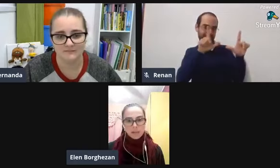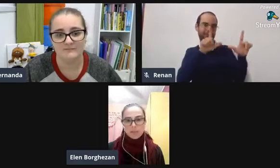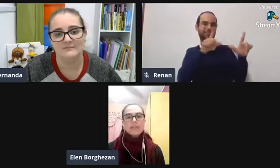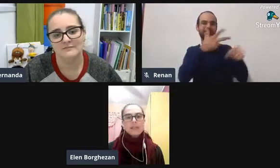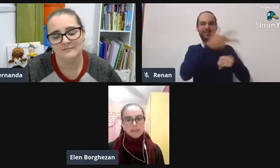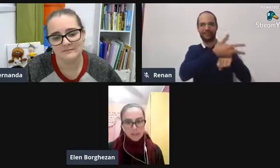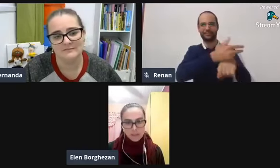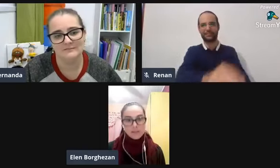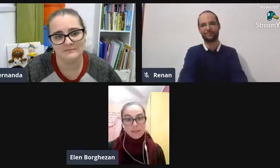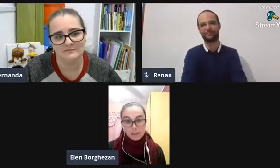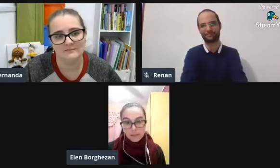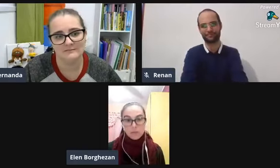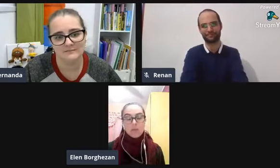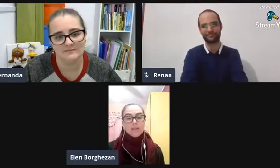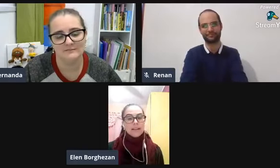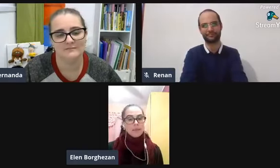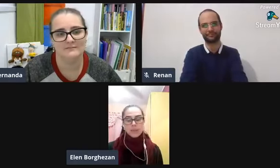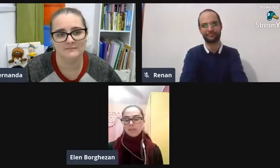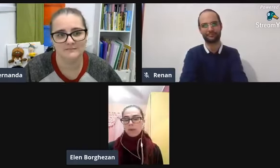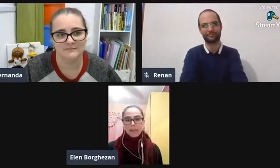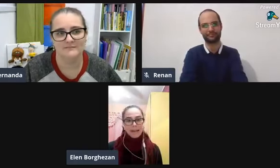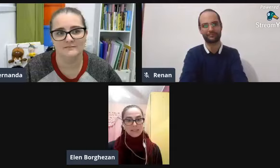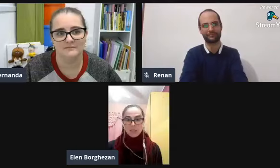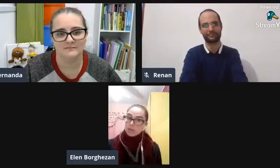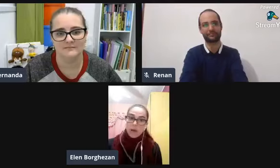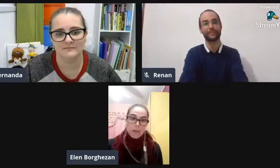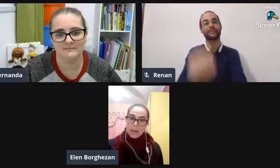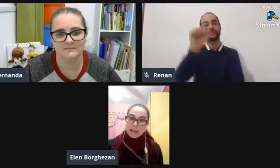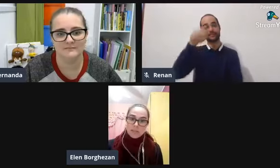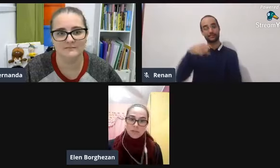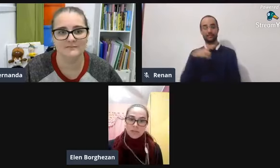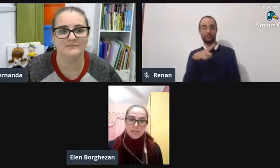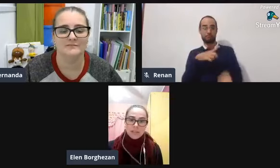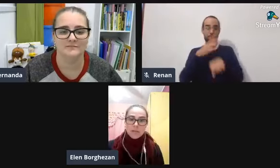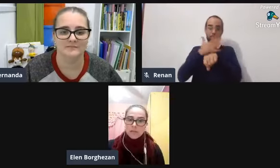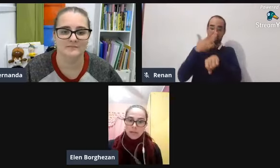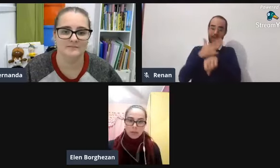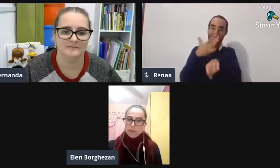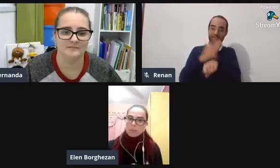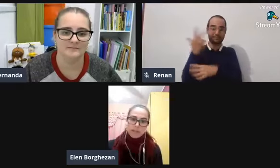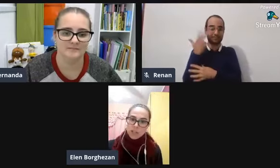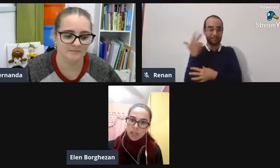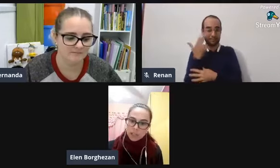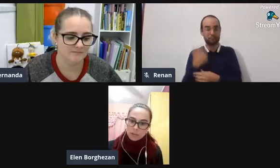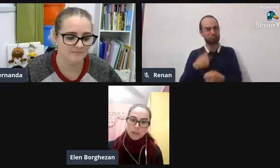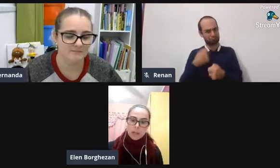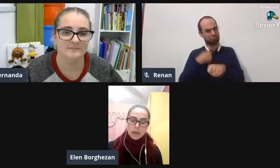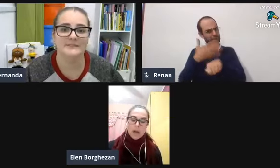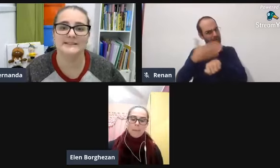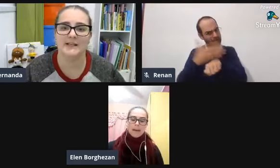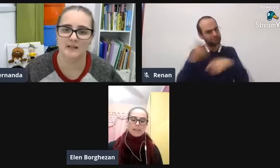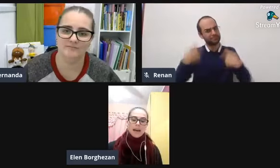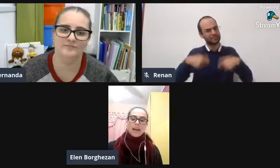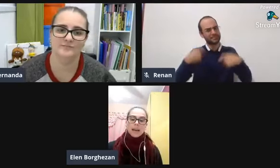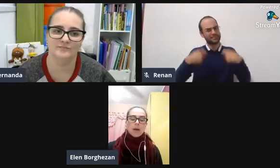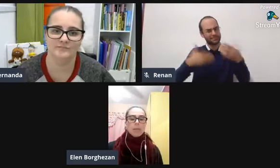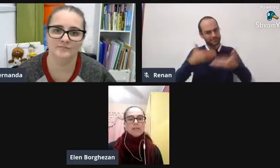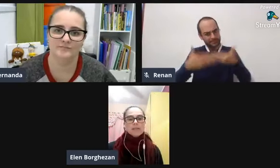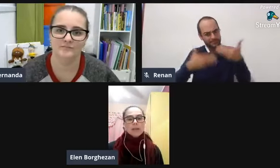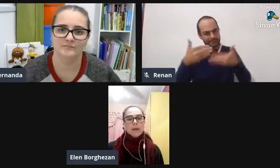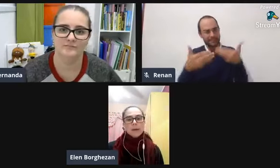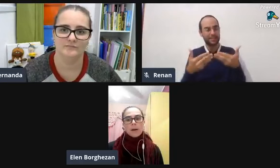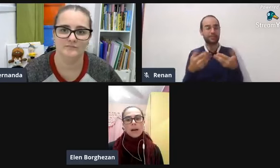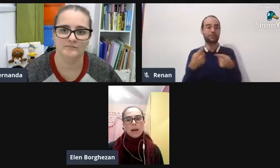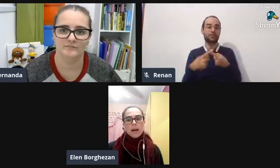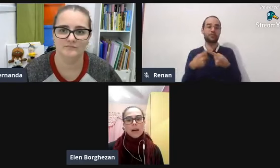surdo, claro, tu vai esquecer, sim, tu não vai ter a mesma prática, a prática só vai vir realmente praticando. Sim. Mas é que eu